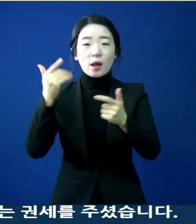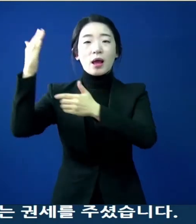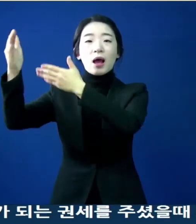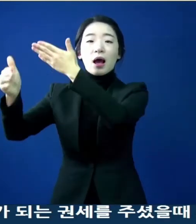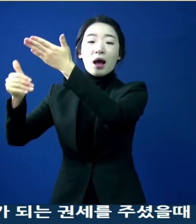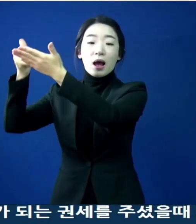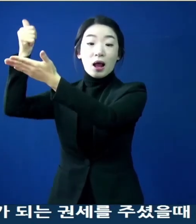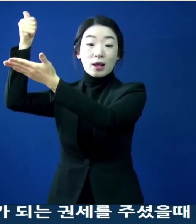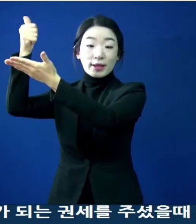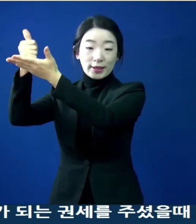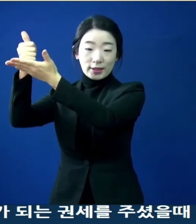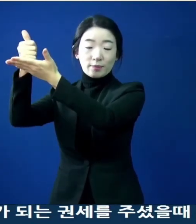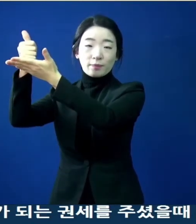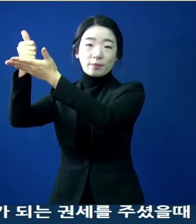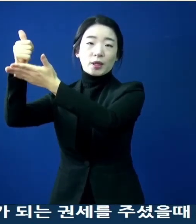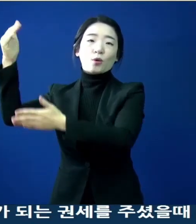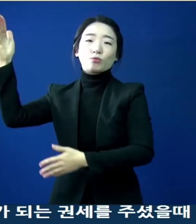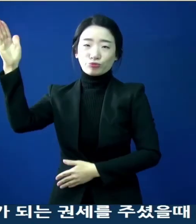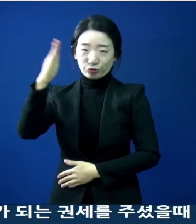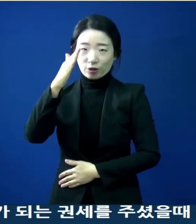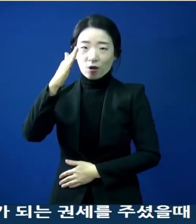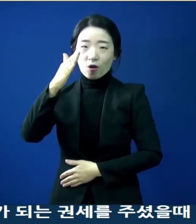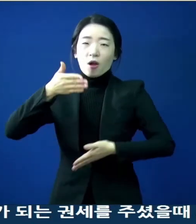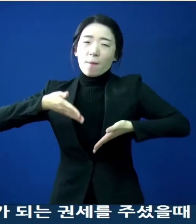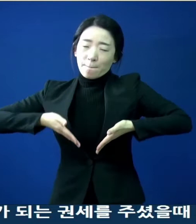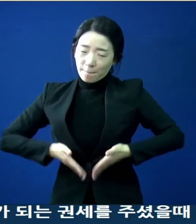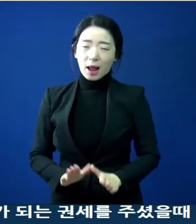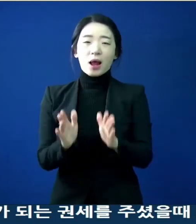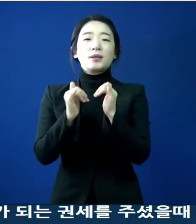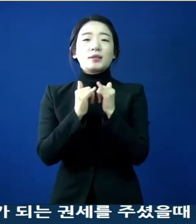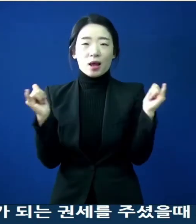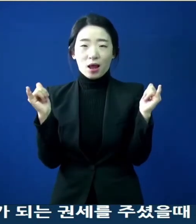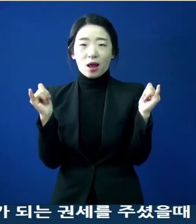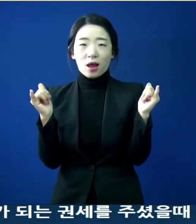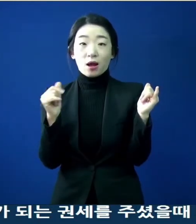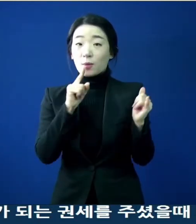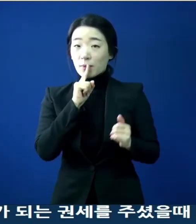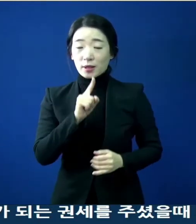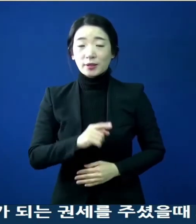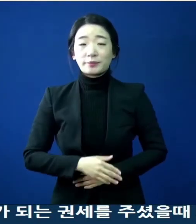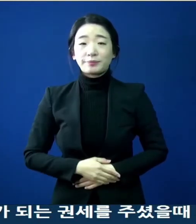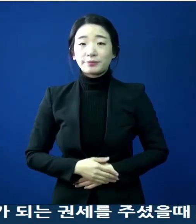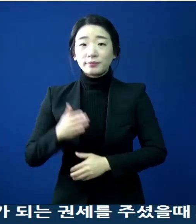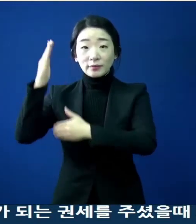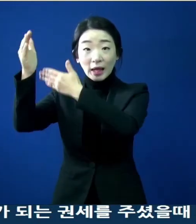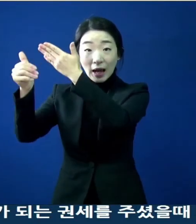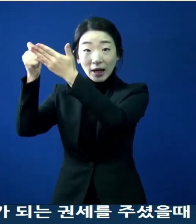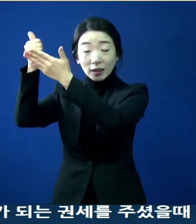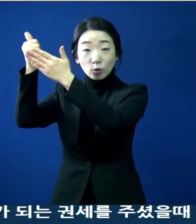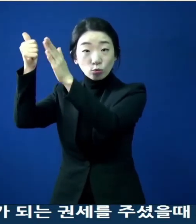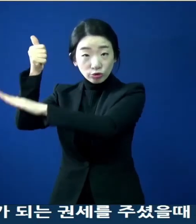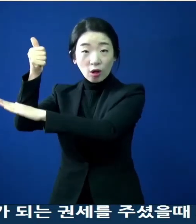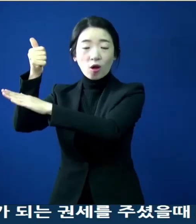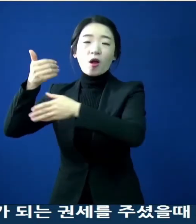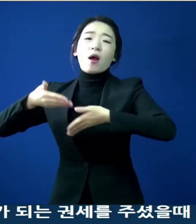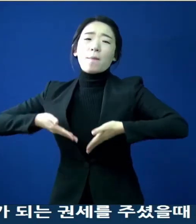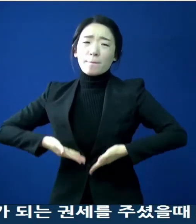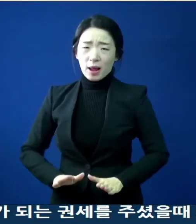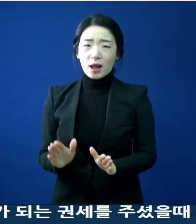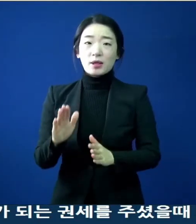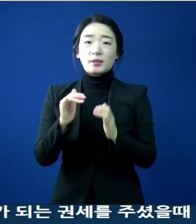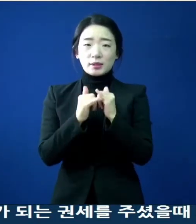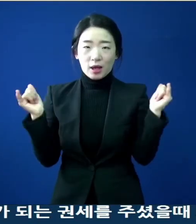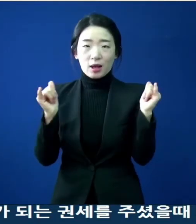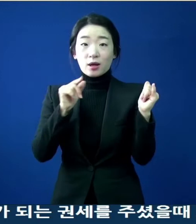난 자들, 하나님께로부터 태어난 자들이라는 겁니다. 하나님께로부터 태어났어요.